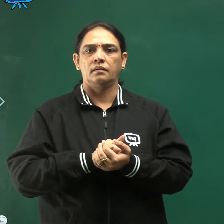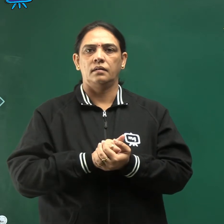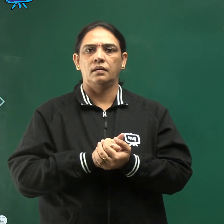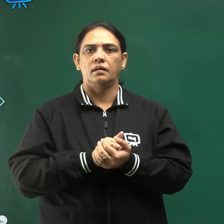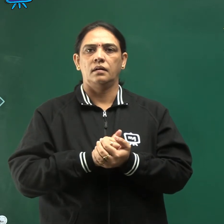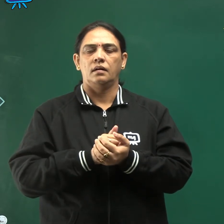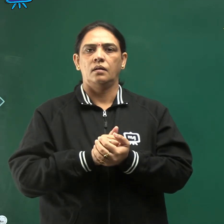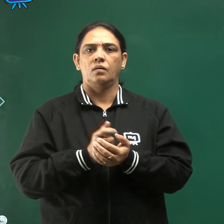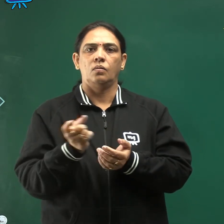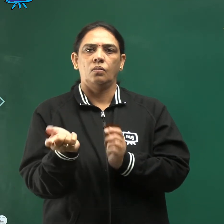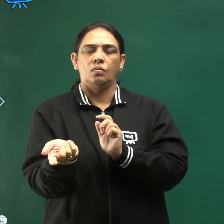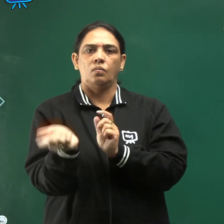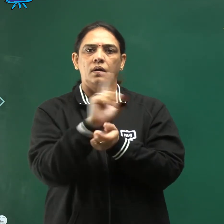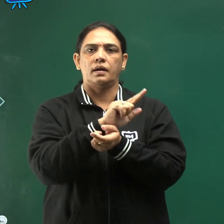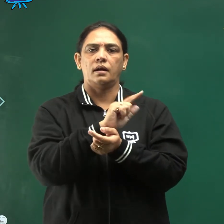प्रतिलोम